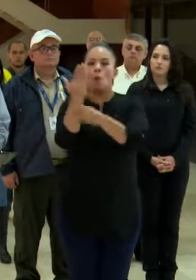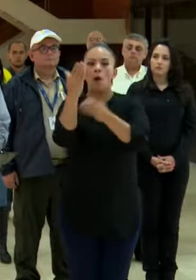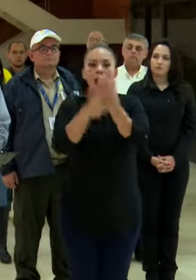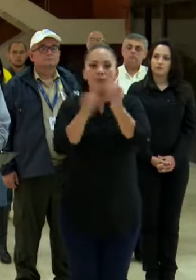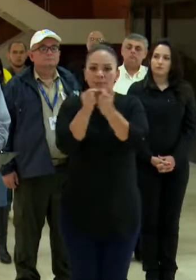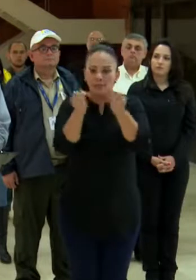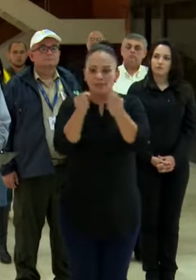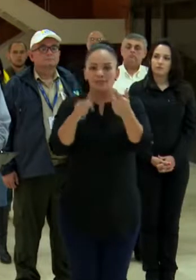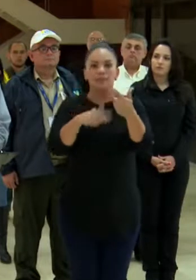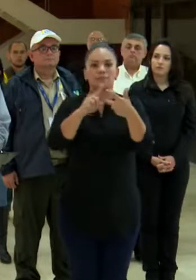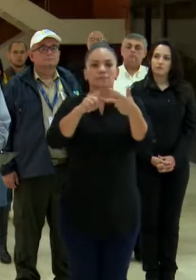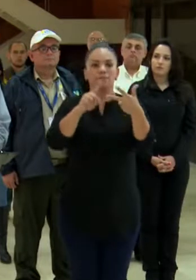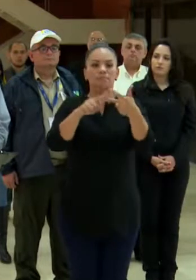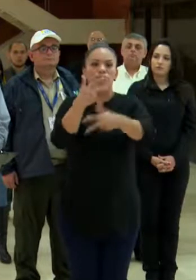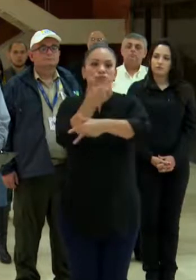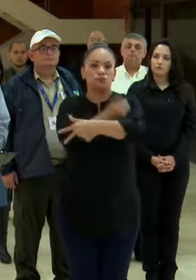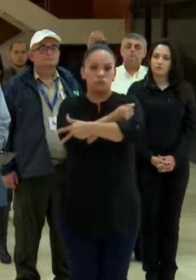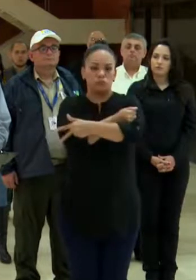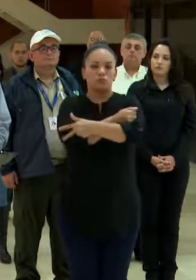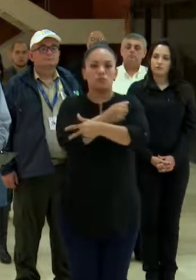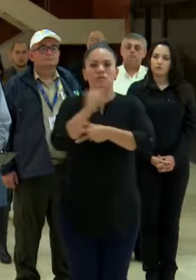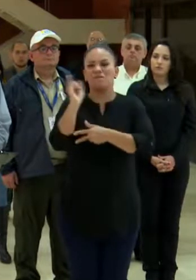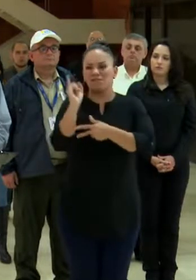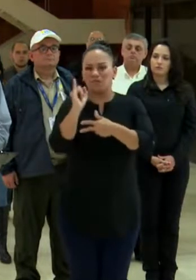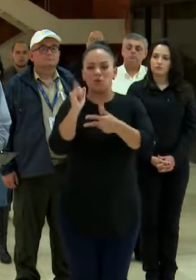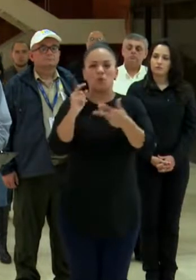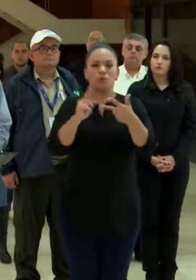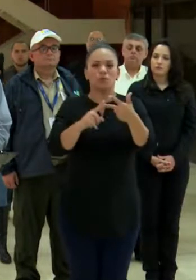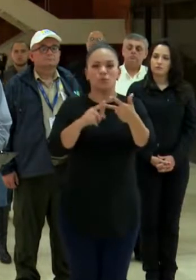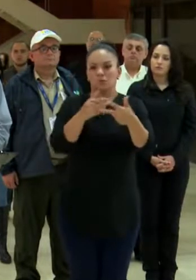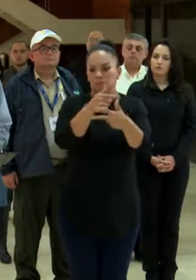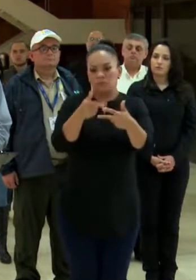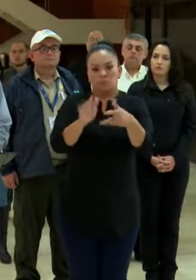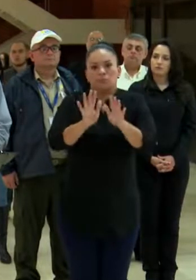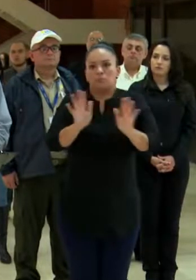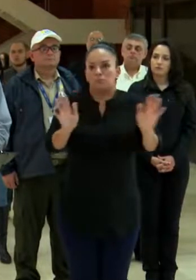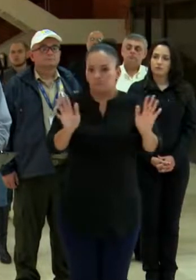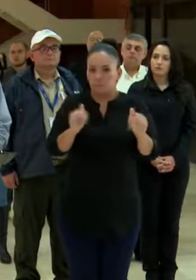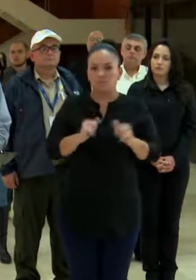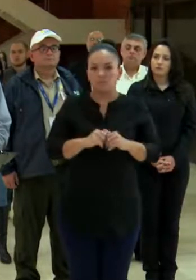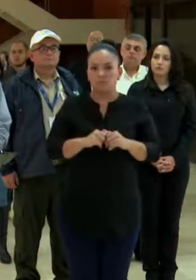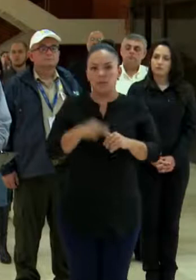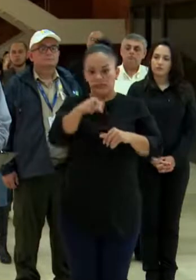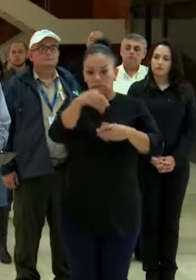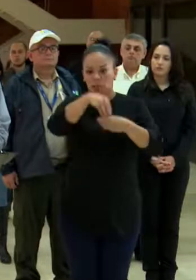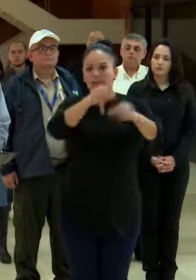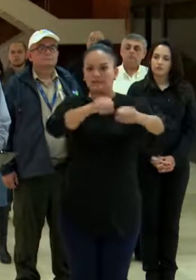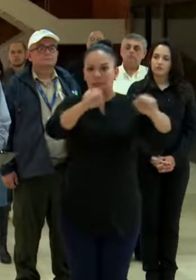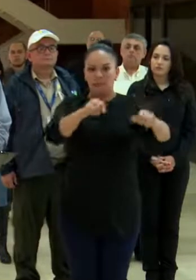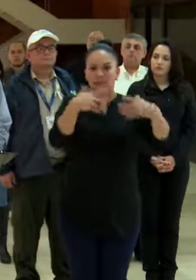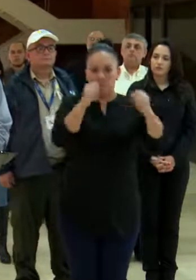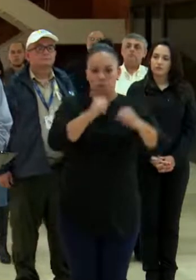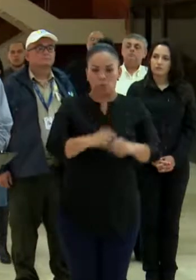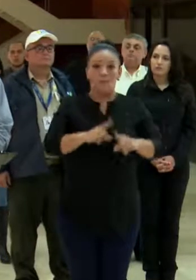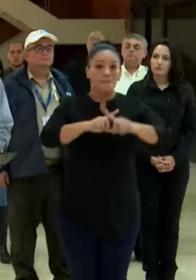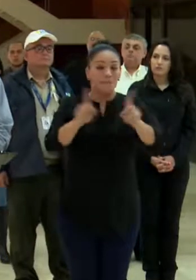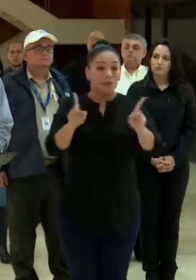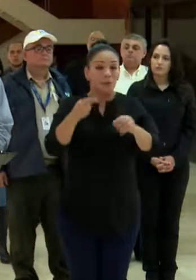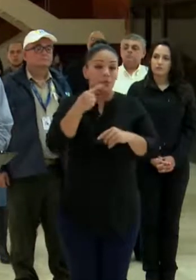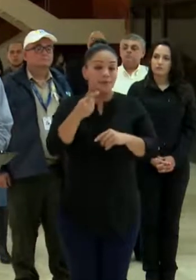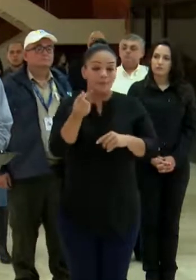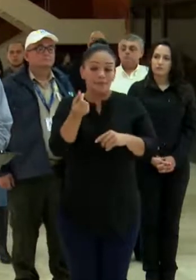guantes, antibióticos que hace el sistema de salud. De ahí a decir que